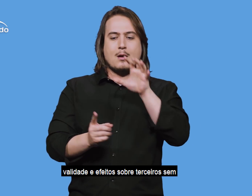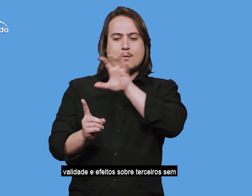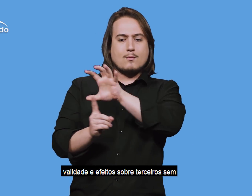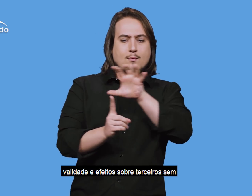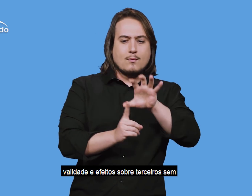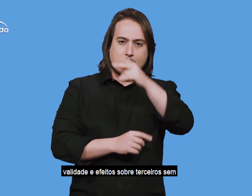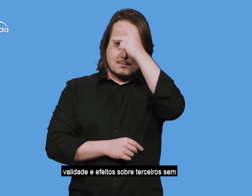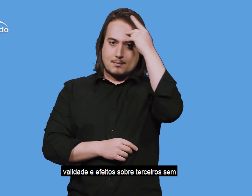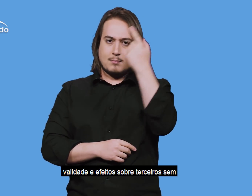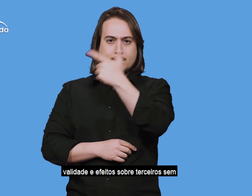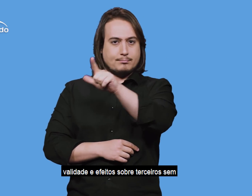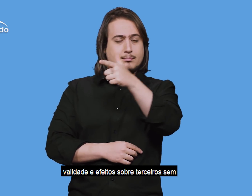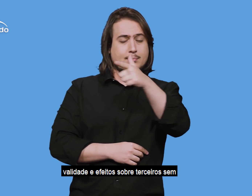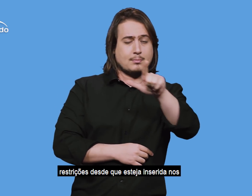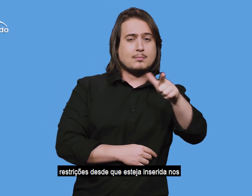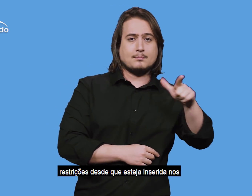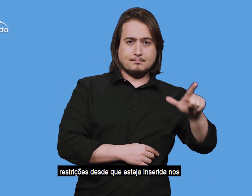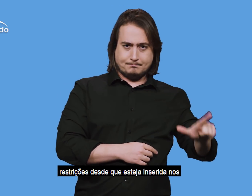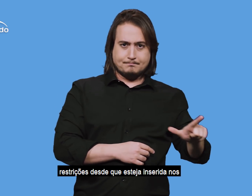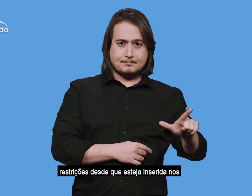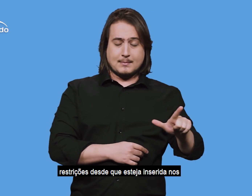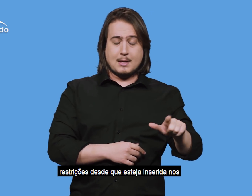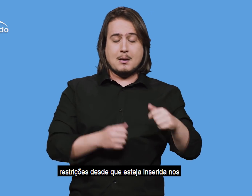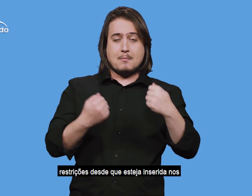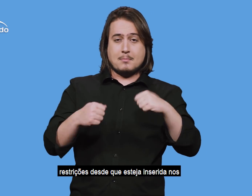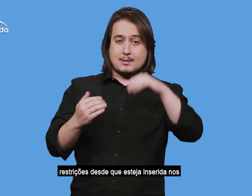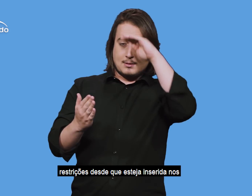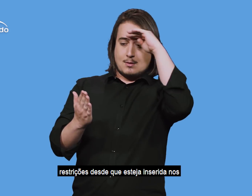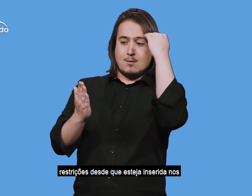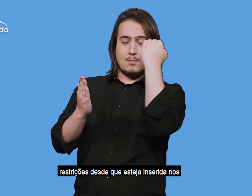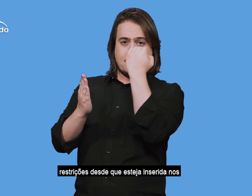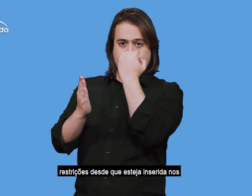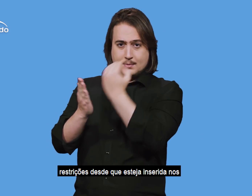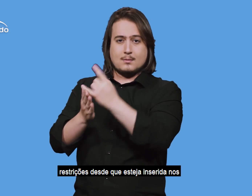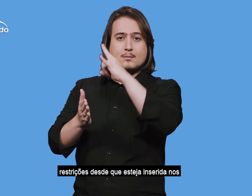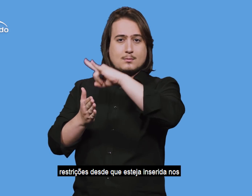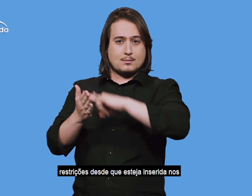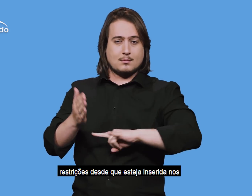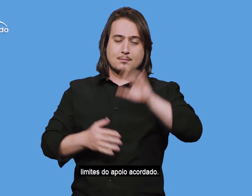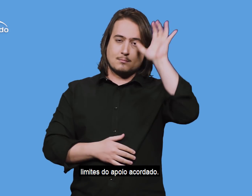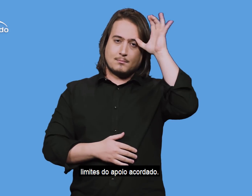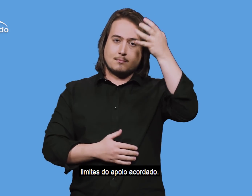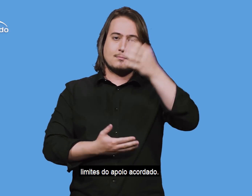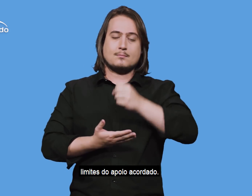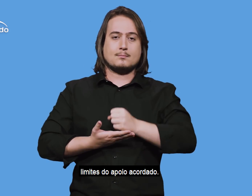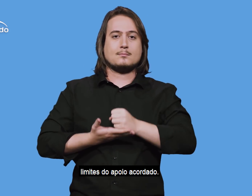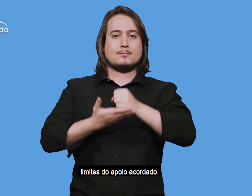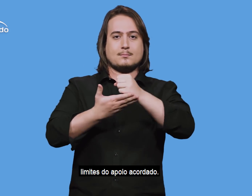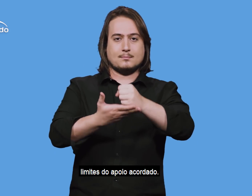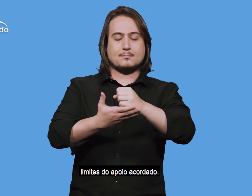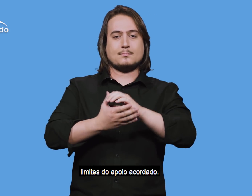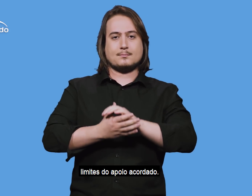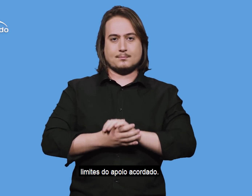terceiros sem restrições desde que esteja inserida nos limites do apoio acordado